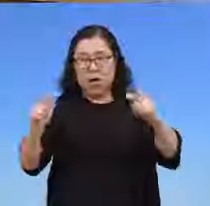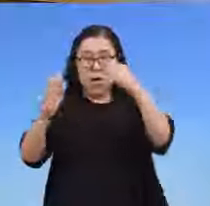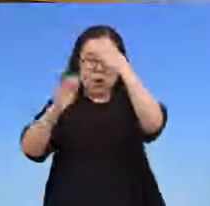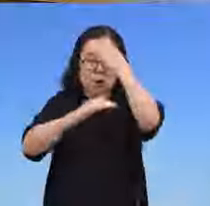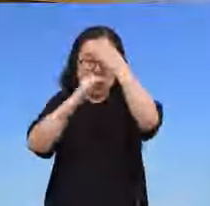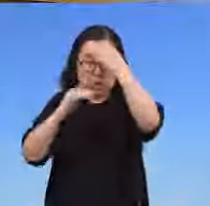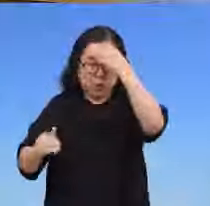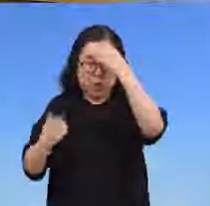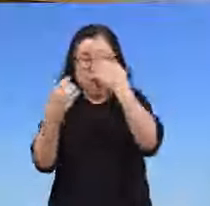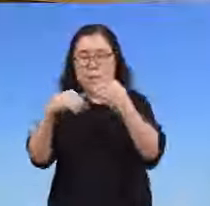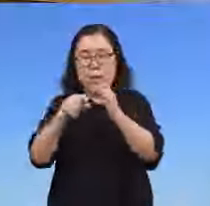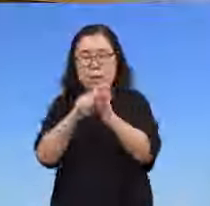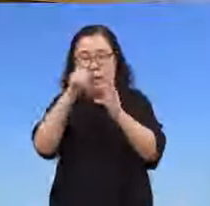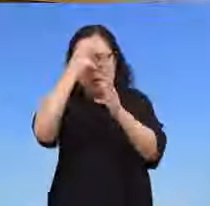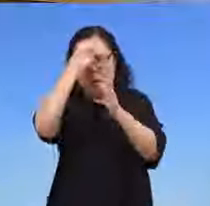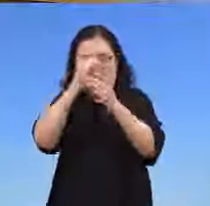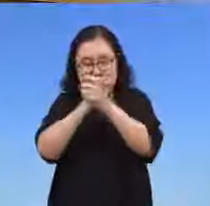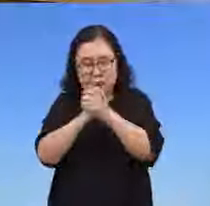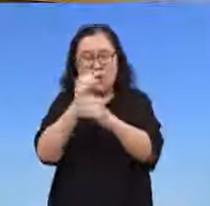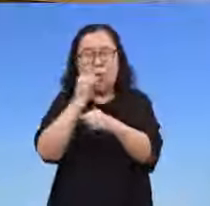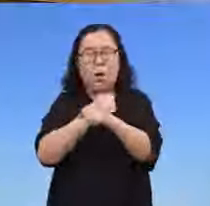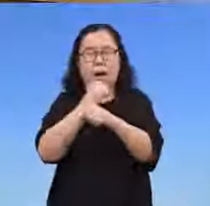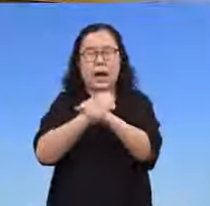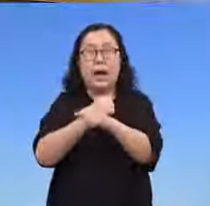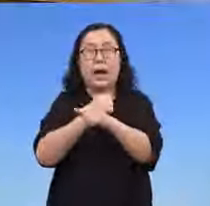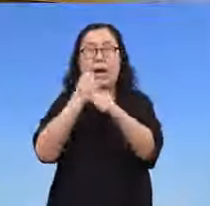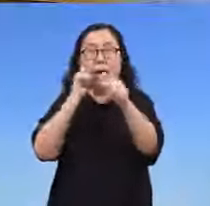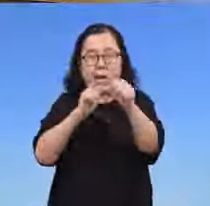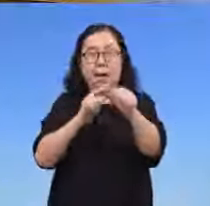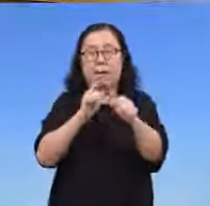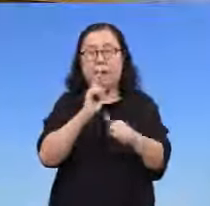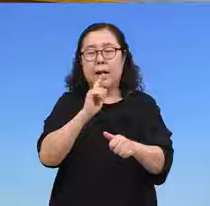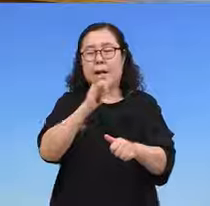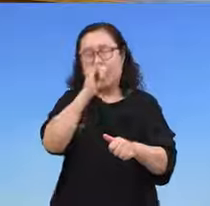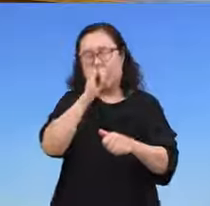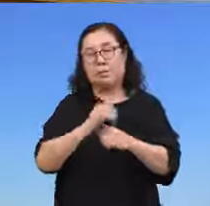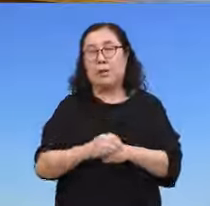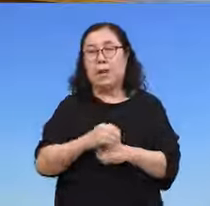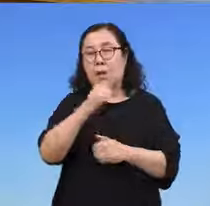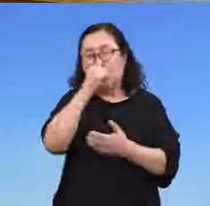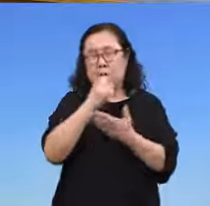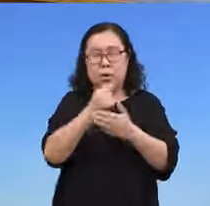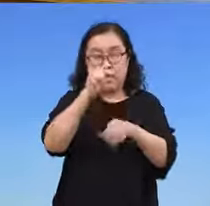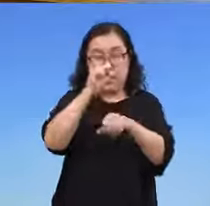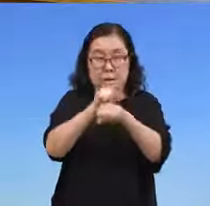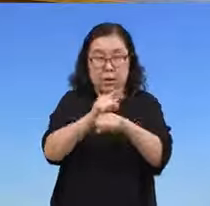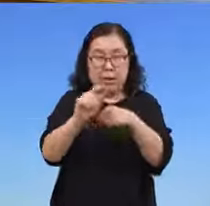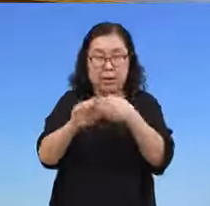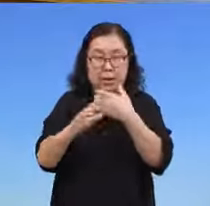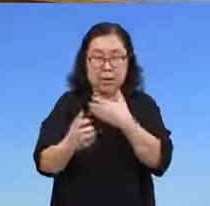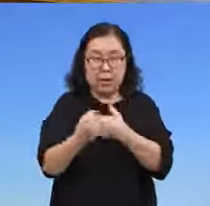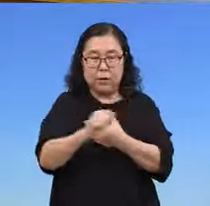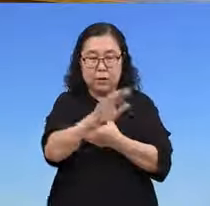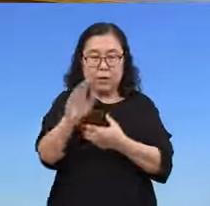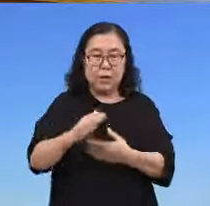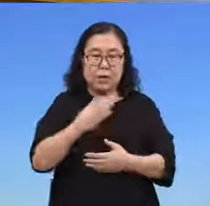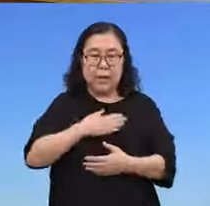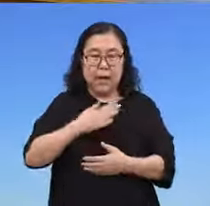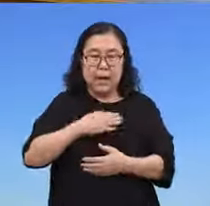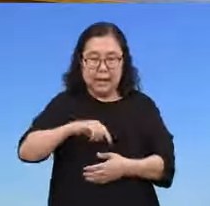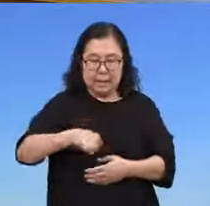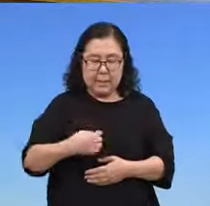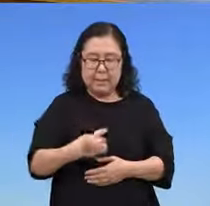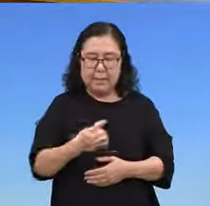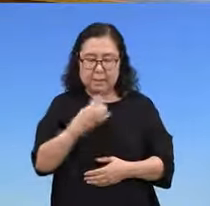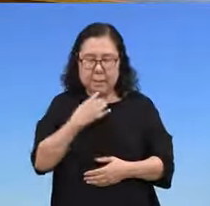성도를 위하여 구하라. 이게 굉장히 중요한 의미가 있다고 생각합니다. 죄성을 가진 우리는요, 나 자신만을 위해